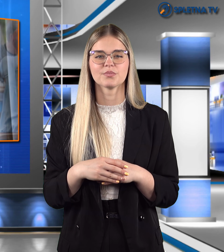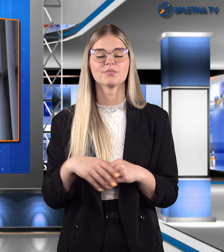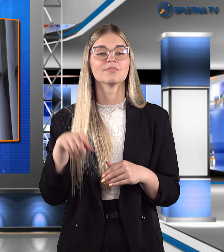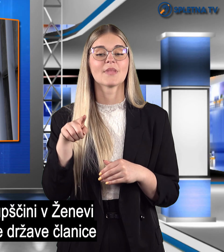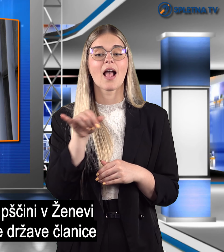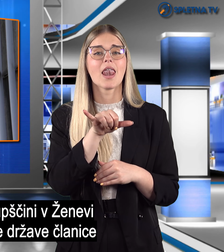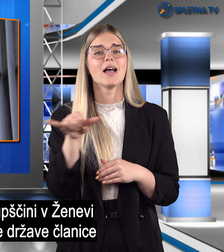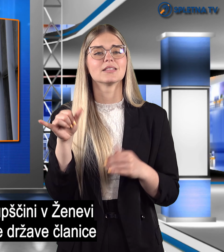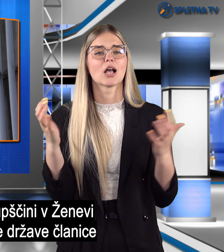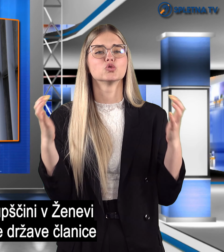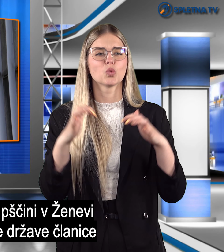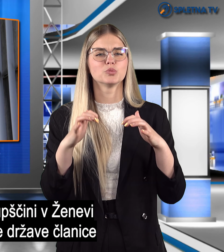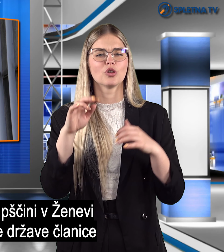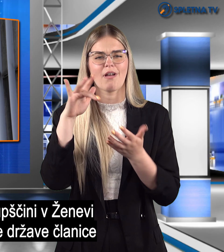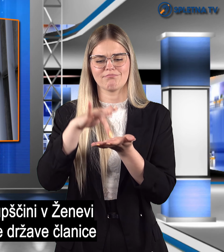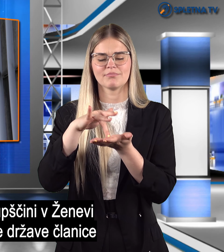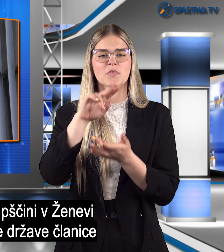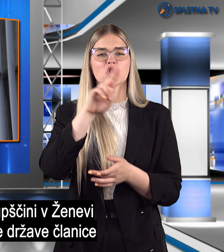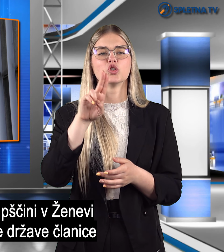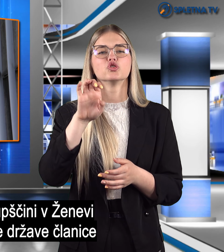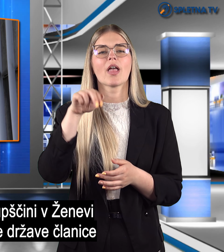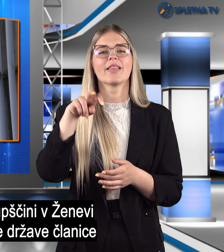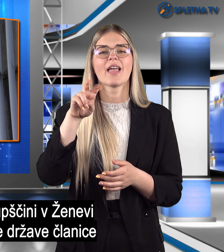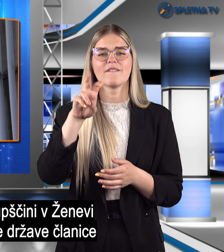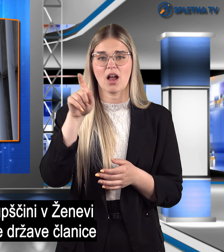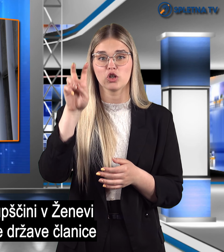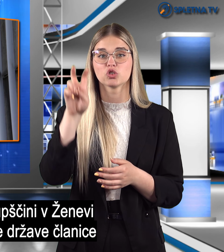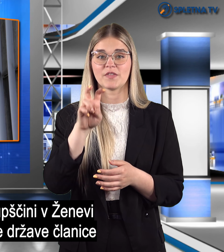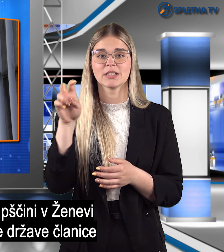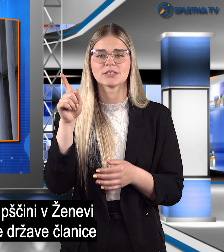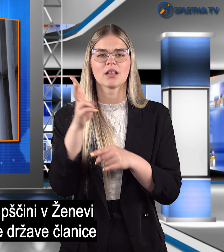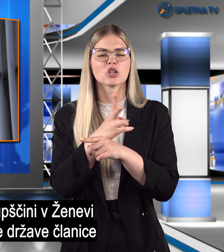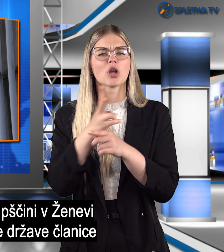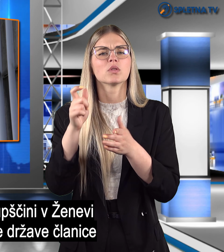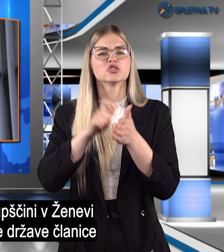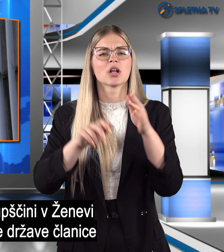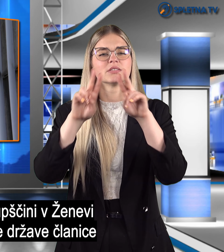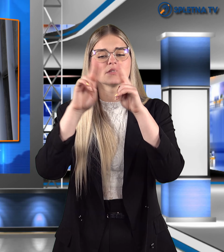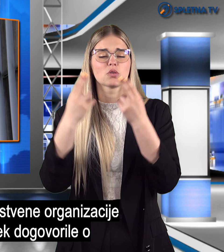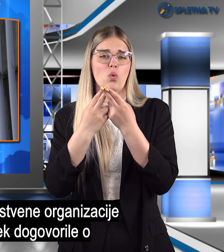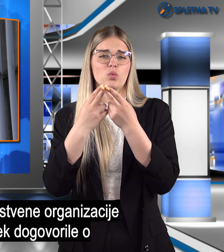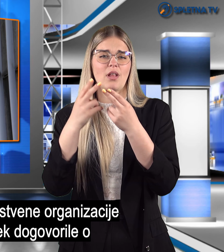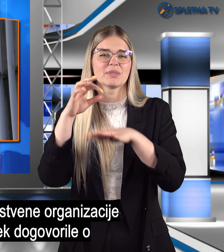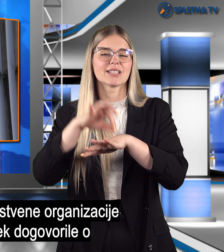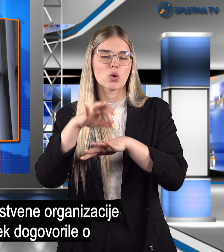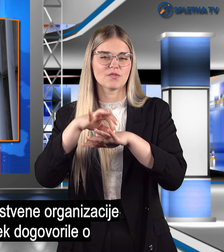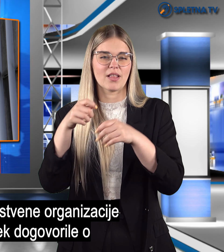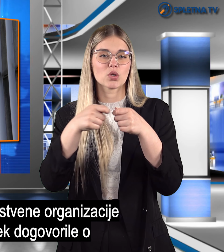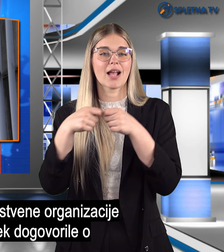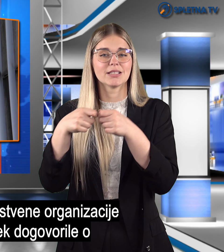Na letni skupščini v Ženevi v Švici so se države članice Svetovne znanstvene organizacije v